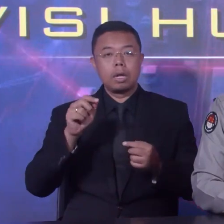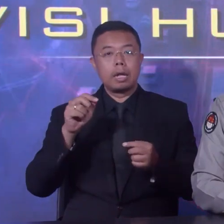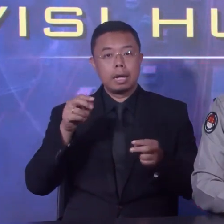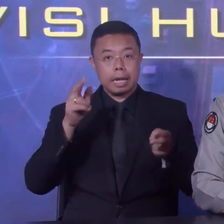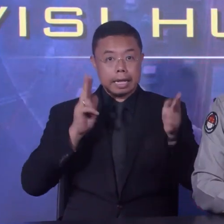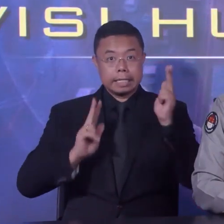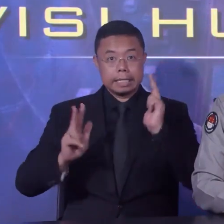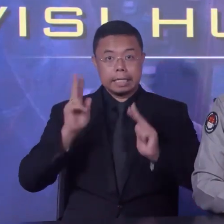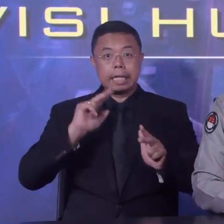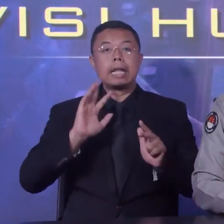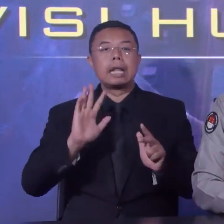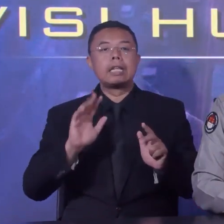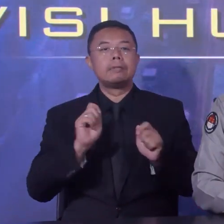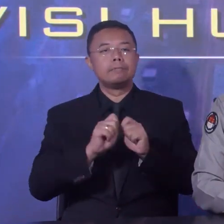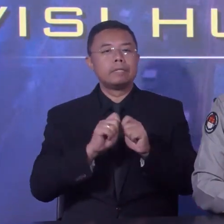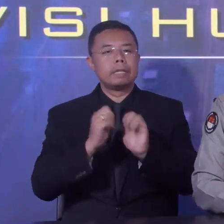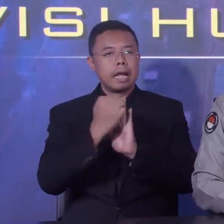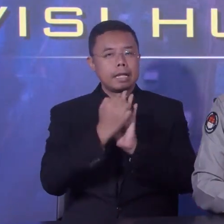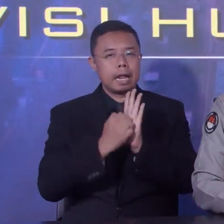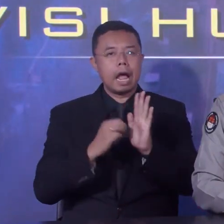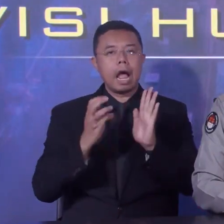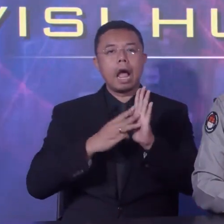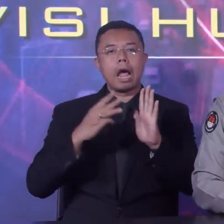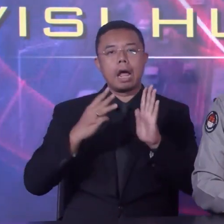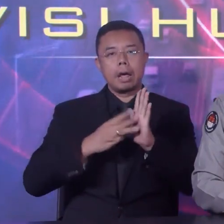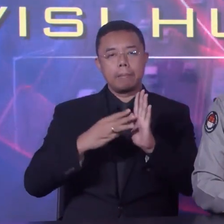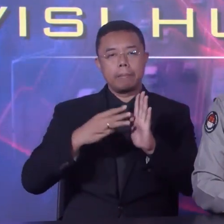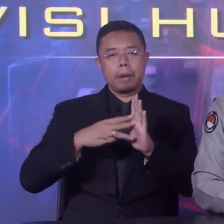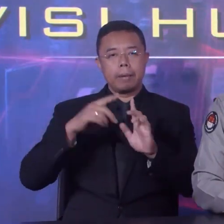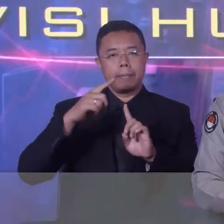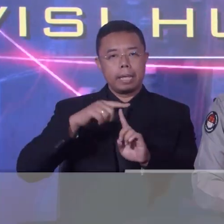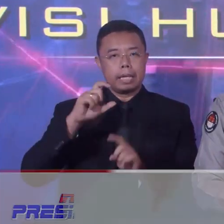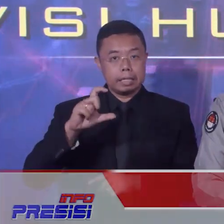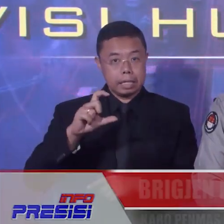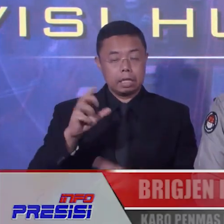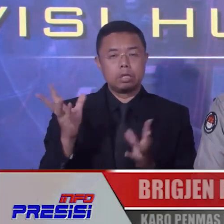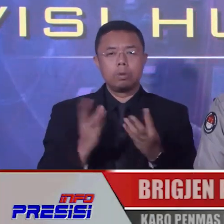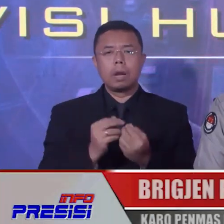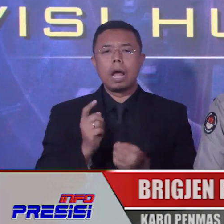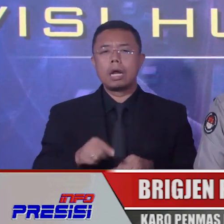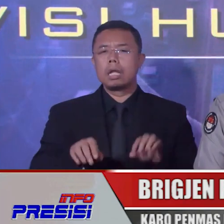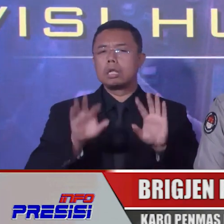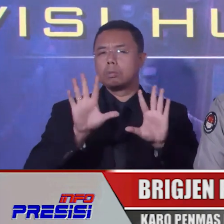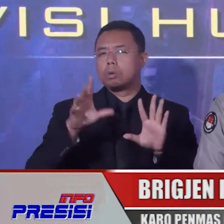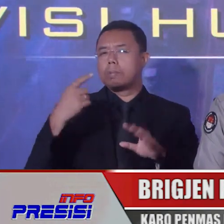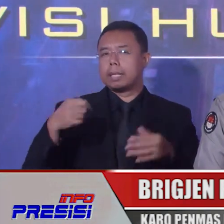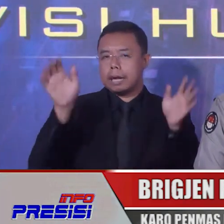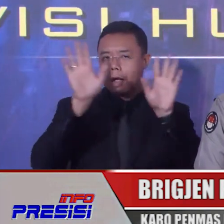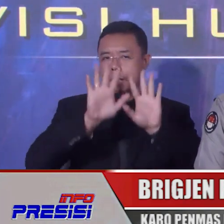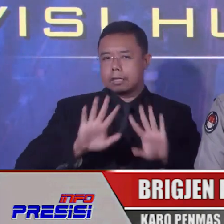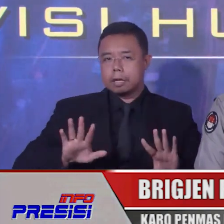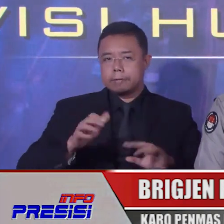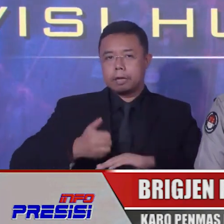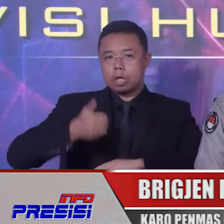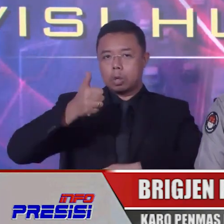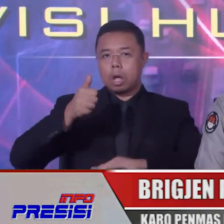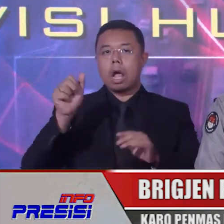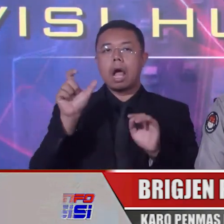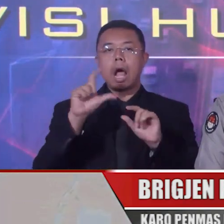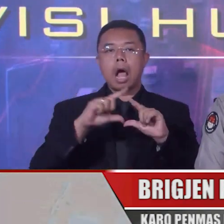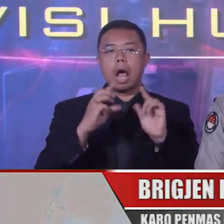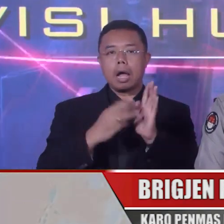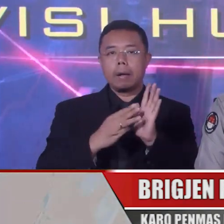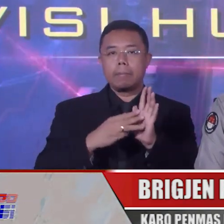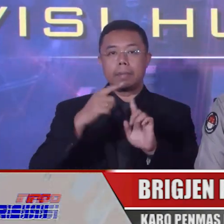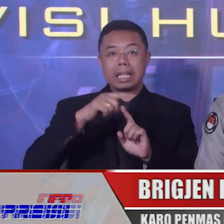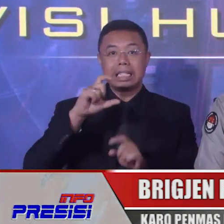akan dilaksanakan kegiatan ammtc yang terdiri dari 10 menteri ASEAN Ketua ammtc dan